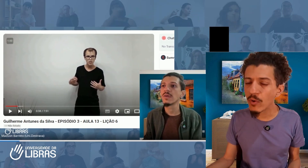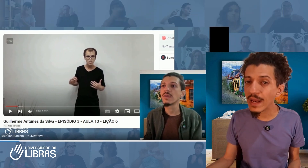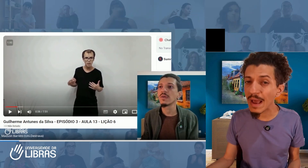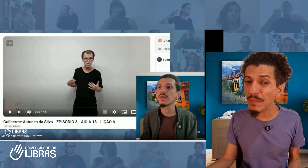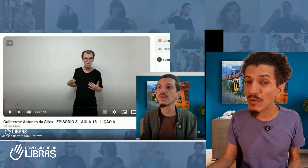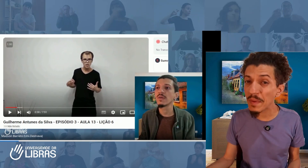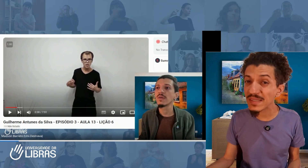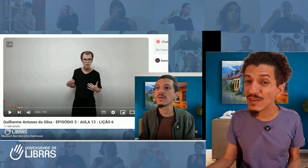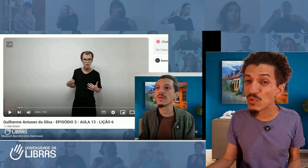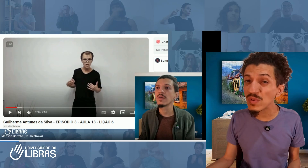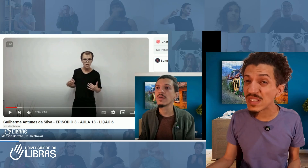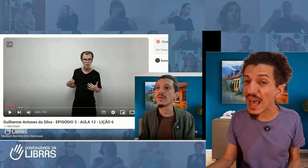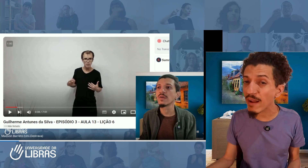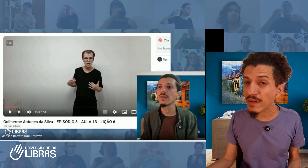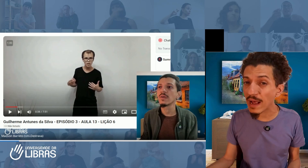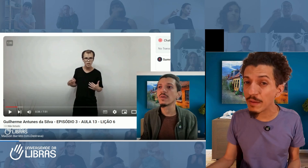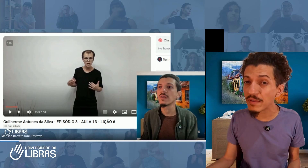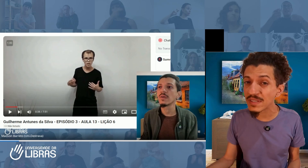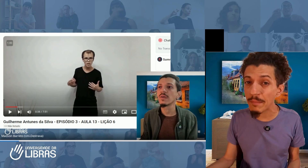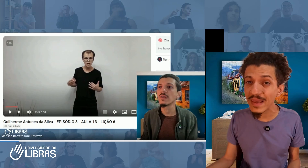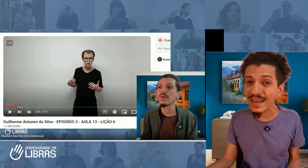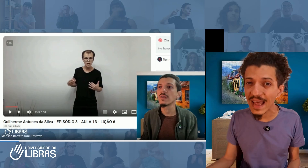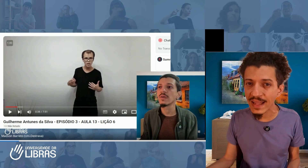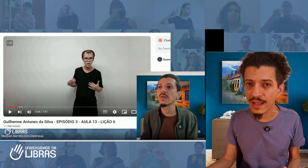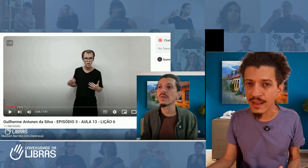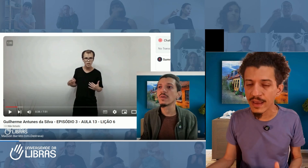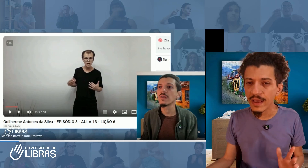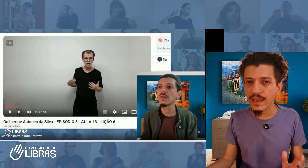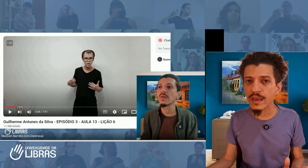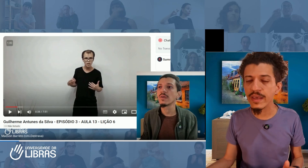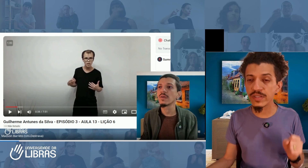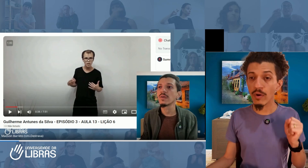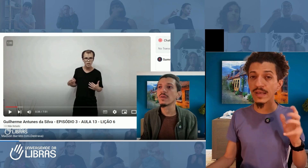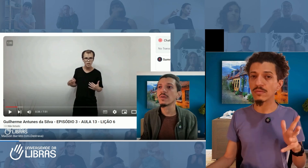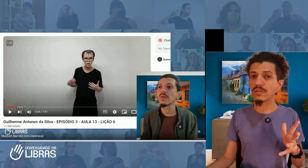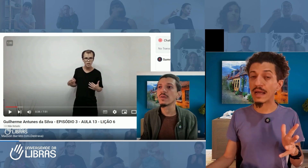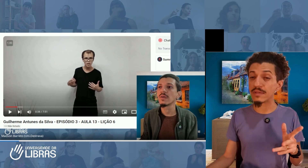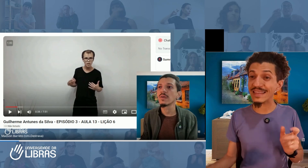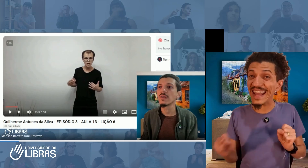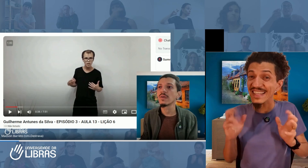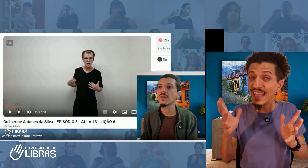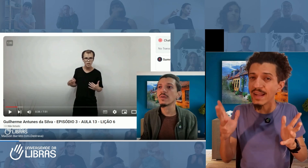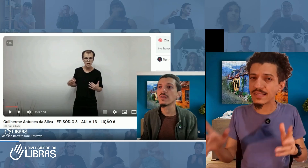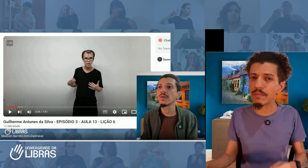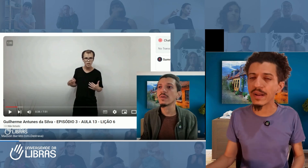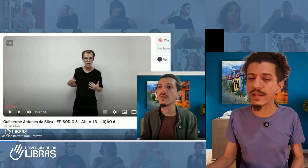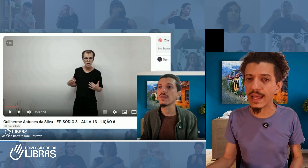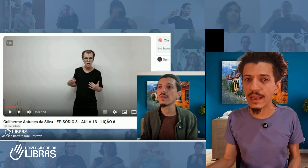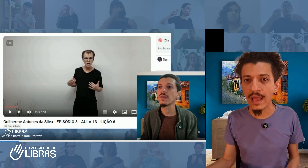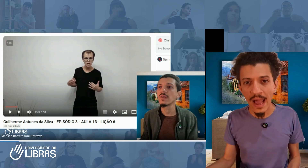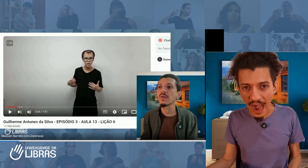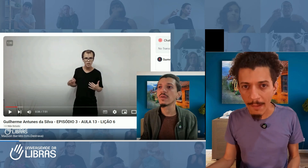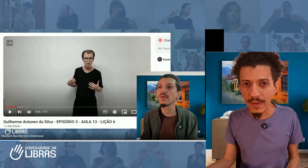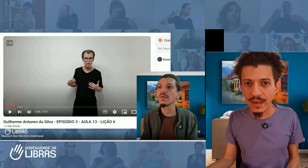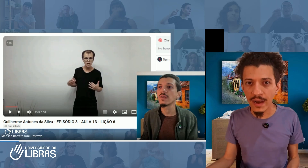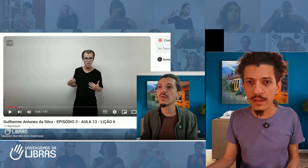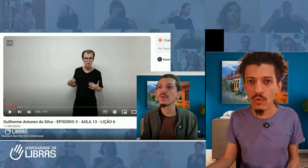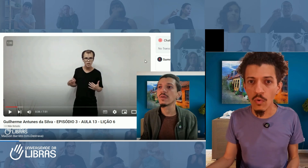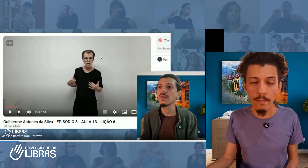Guilherme começando do zero na Libra, não sabia nada. E aqui já é o resultado da 3ª semana dele aplicando o